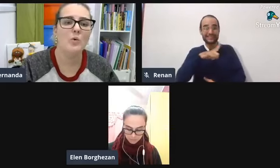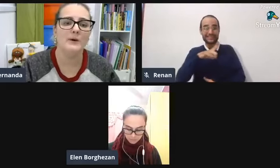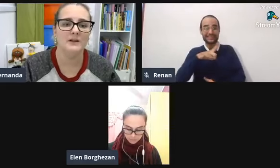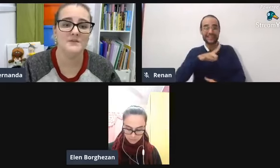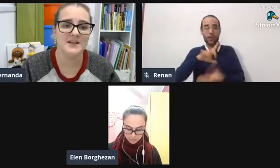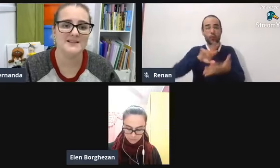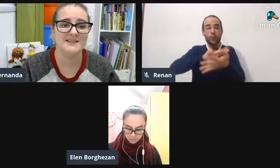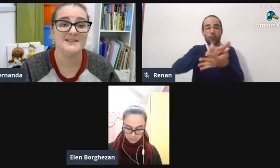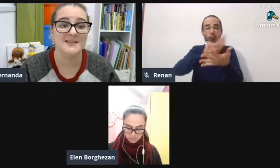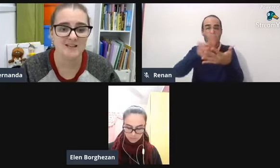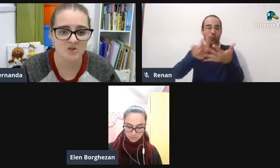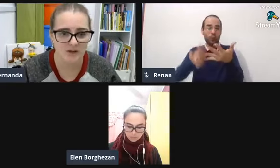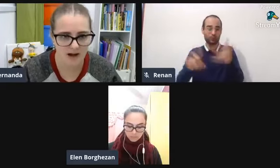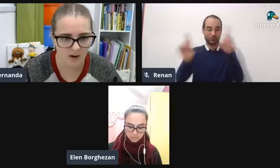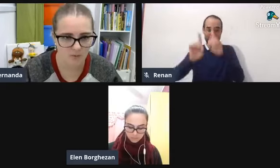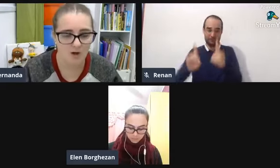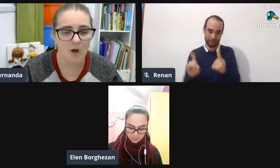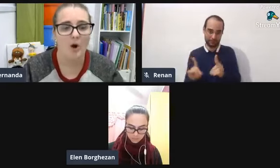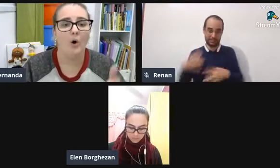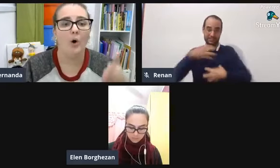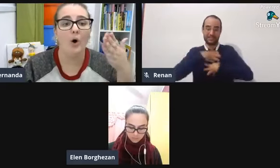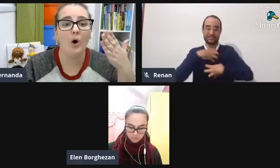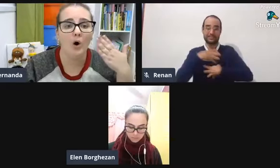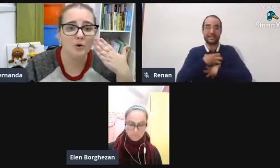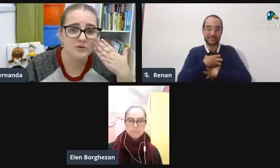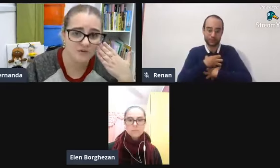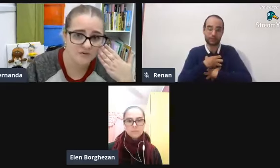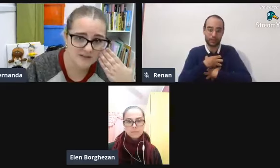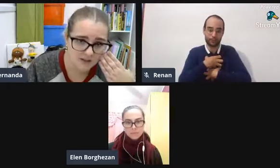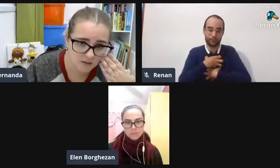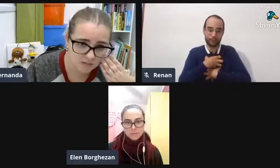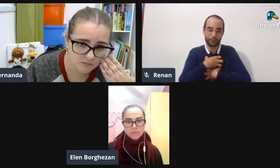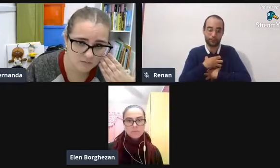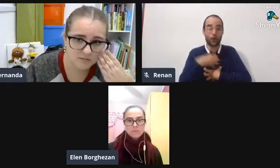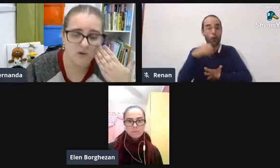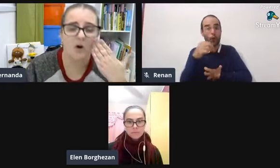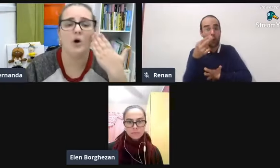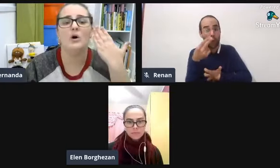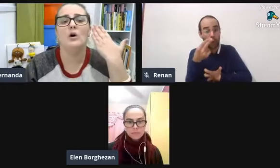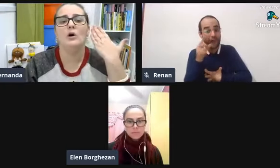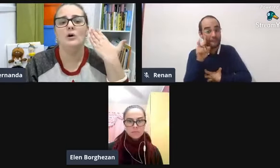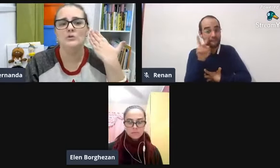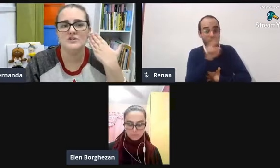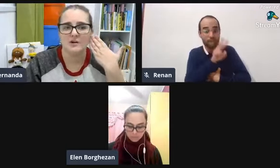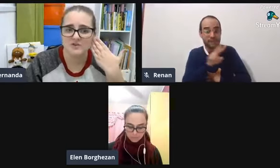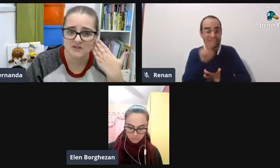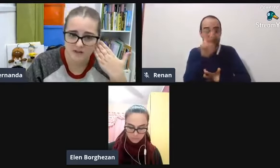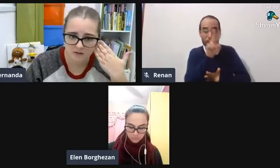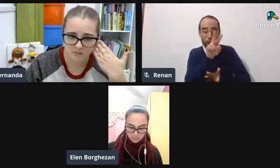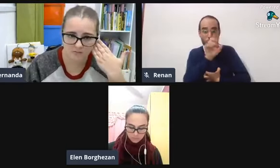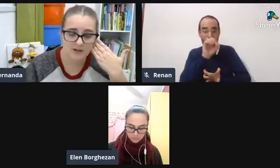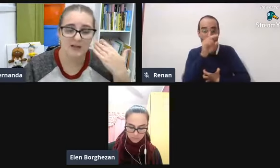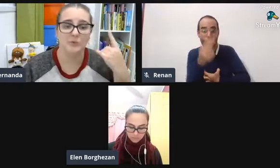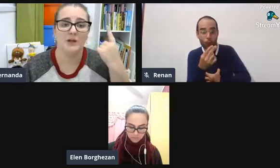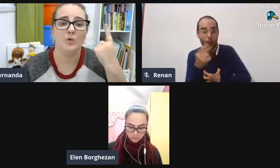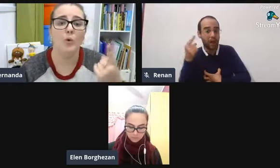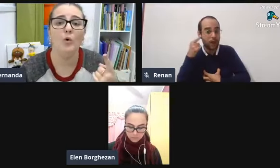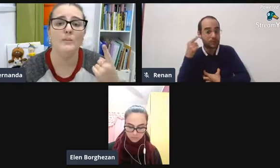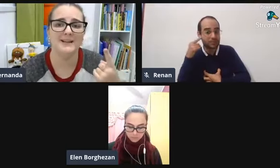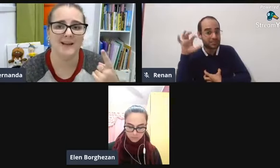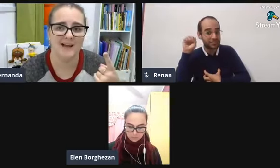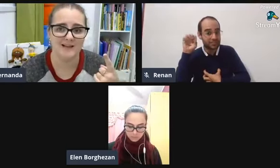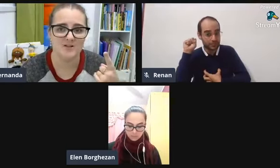tenho alguma deficiência sensorial, ou de visão, ou de audição. Eu